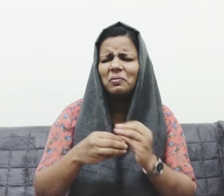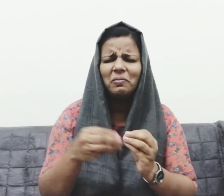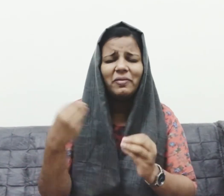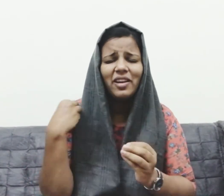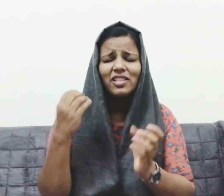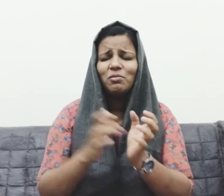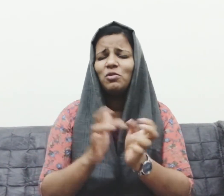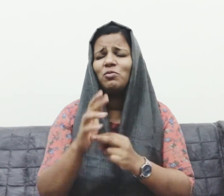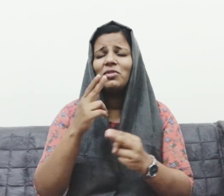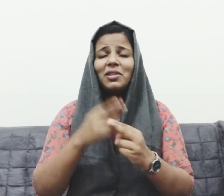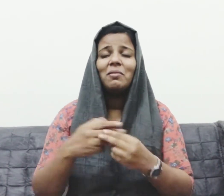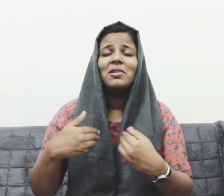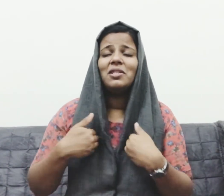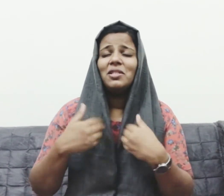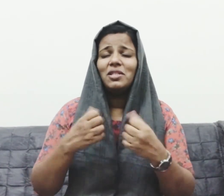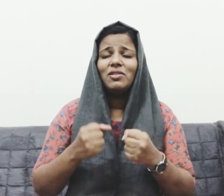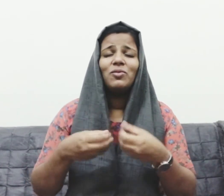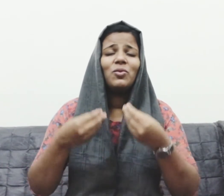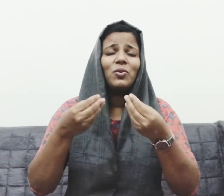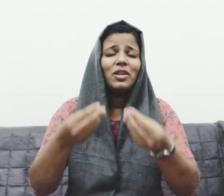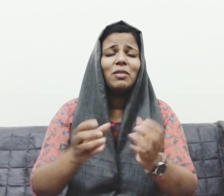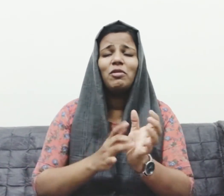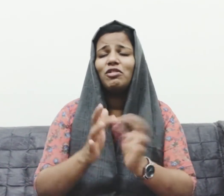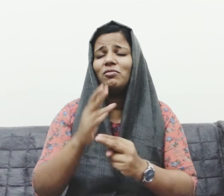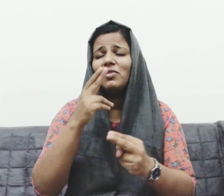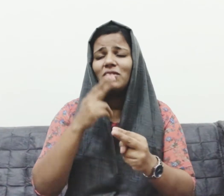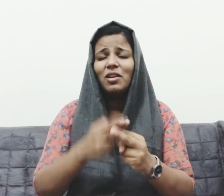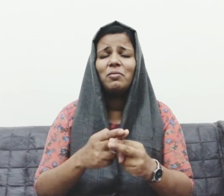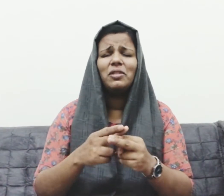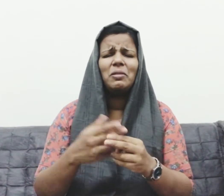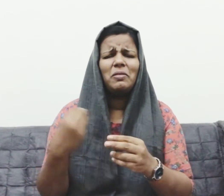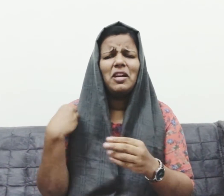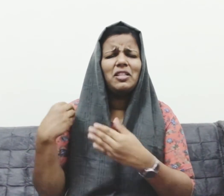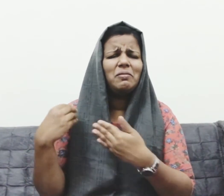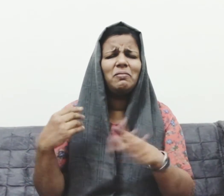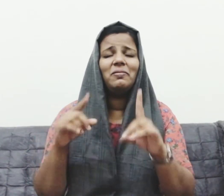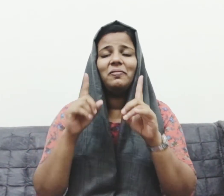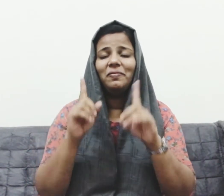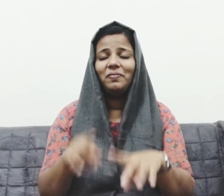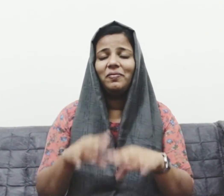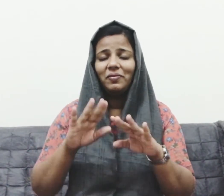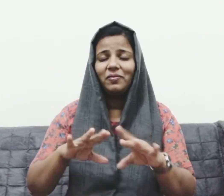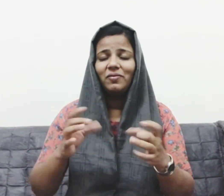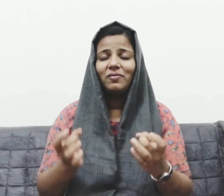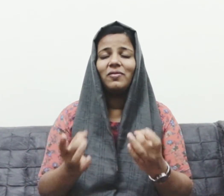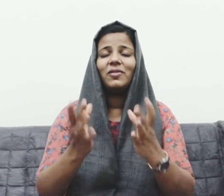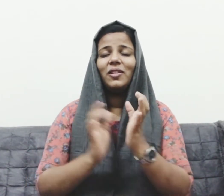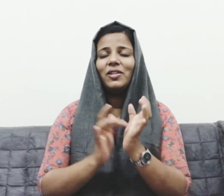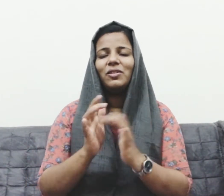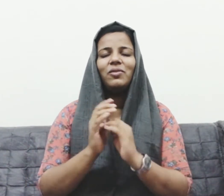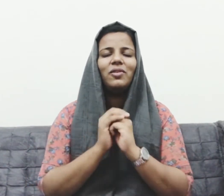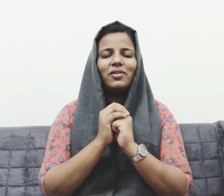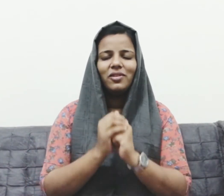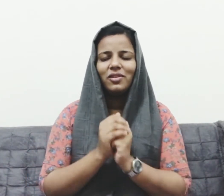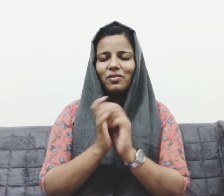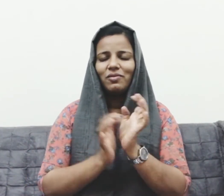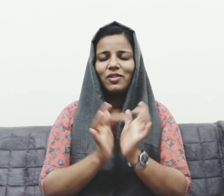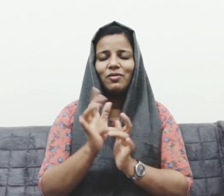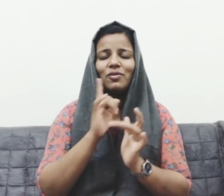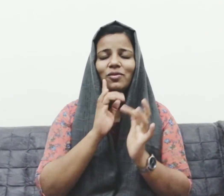നാമത്തിൽ സൗഖ്യമാകട്ടെ. എല്ലാ ഇൻഫെക്ഷനുകളും യേശു ക്രിസ്തുവിൻ്റെ നാമത്തിൽ മാറിപ്പോകട്ടെ. കഥാവ്, ഈ പ്രഭാതത്തെ ഞങ്ങളങ്ങെ ആരാധിക്കുന്നു. ഈ പ്രഭാതത്തെ ഞങ്ങളങ്ങെ